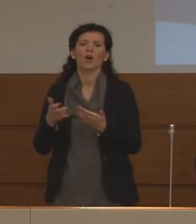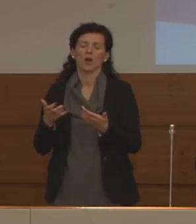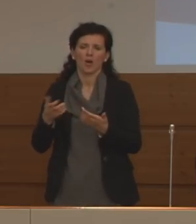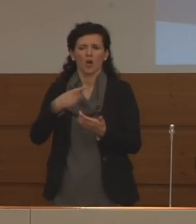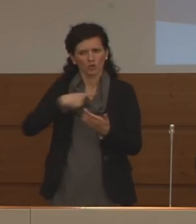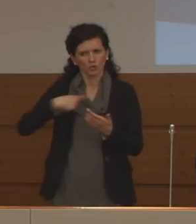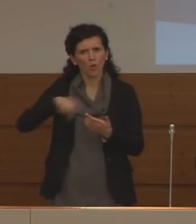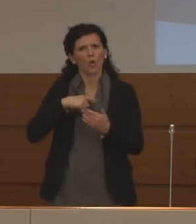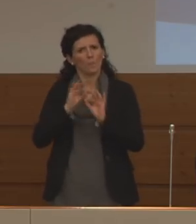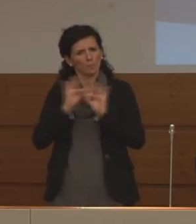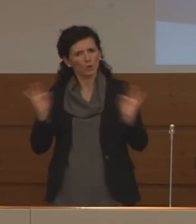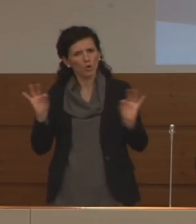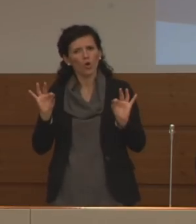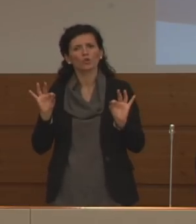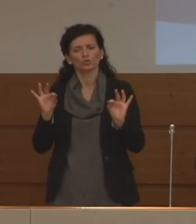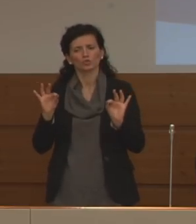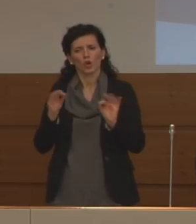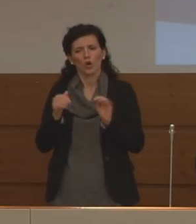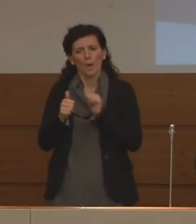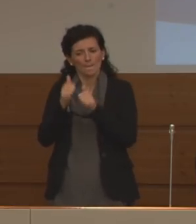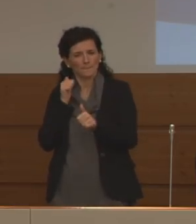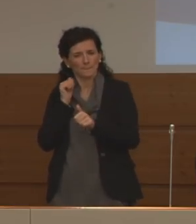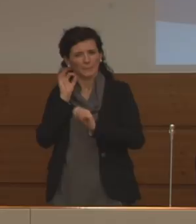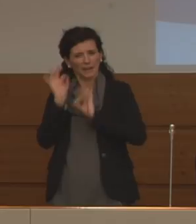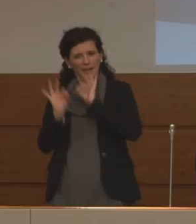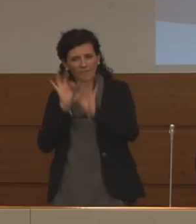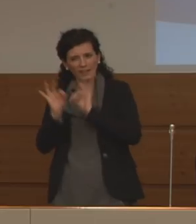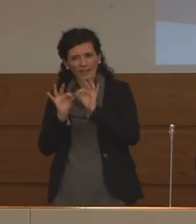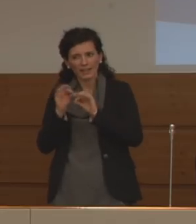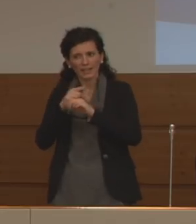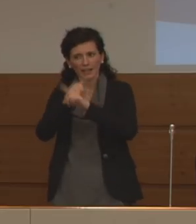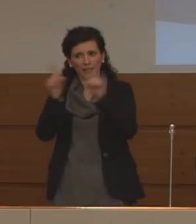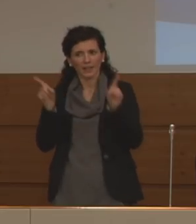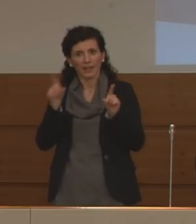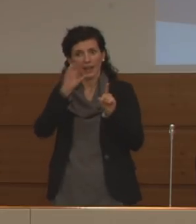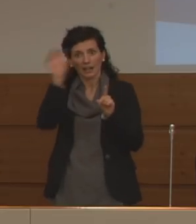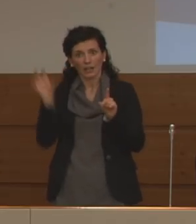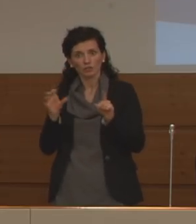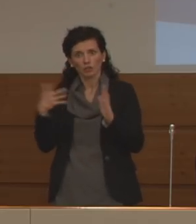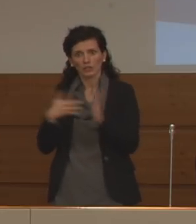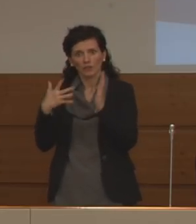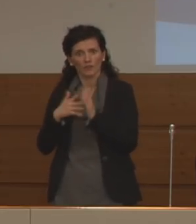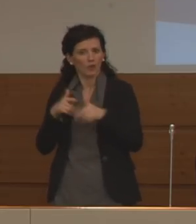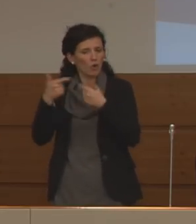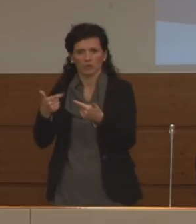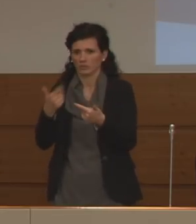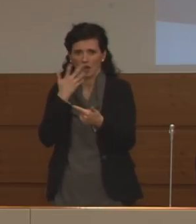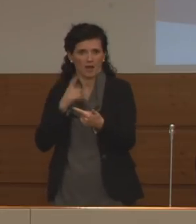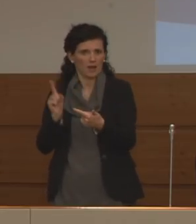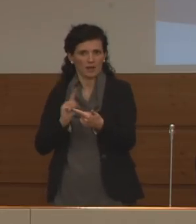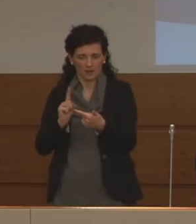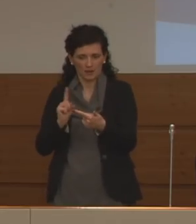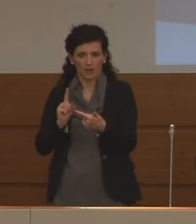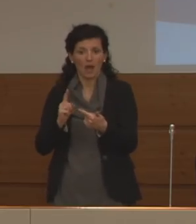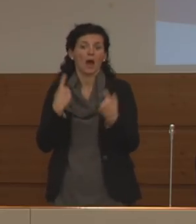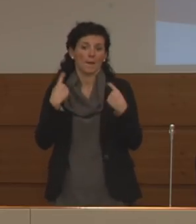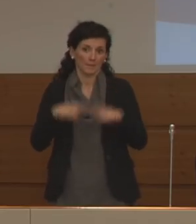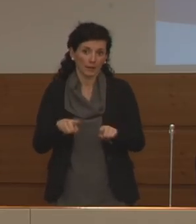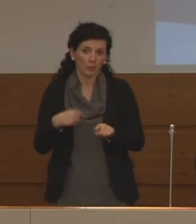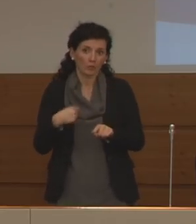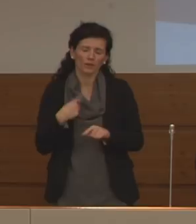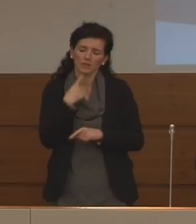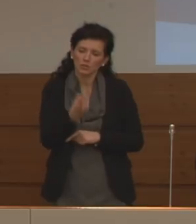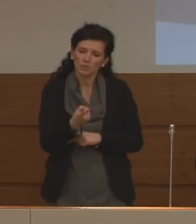che anche loro vadano in difficoltà e per questo prima o sottolineato